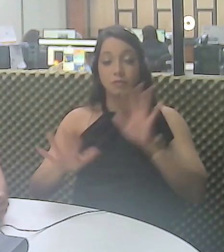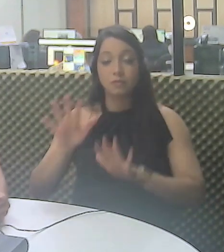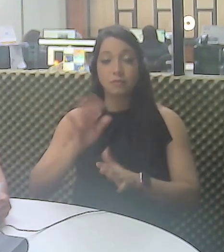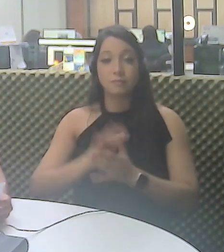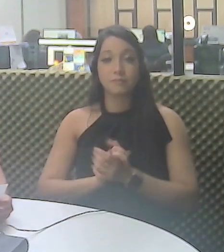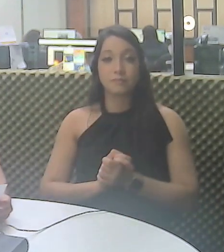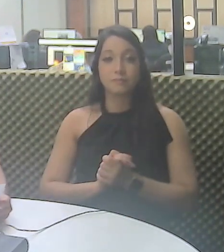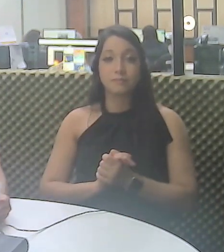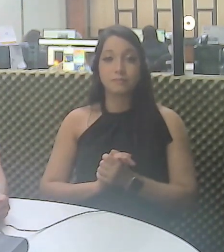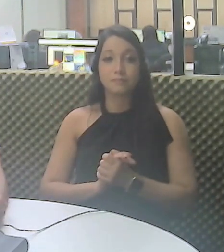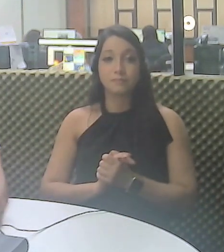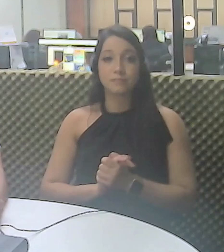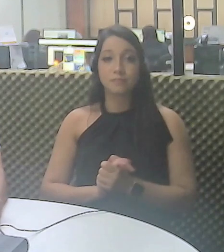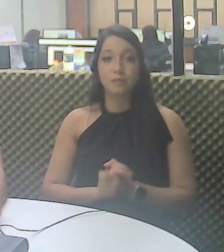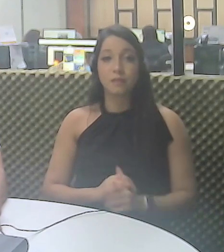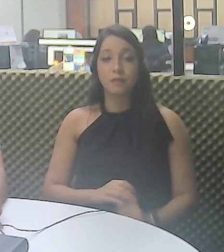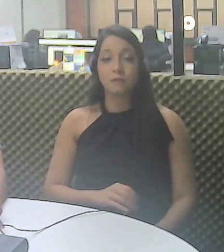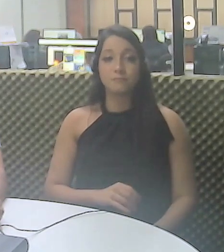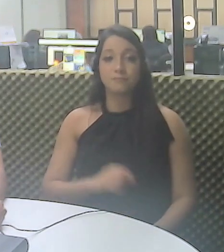redobrada.